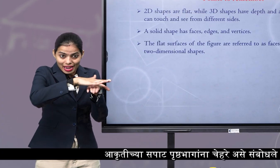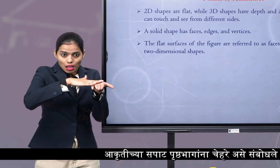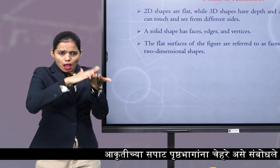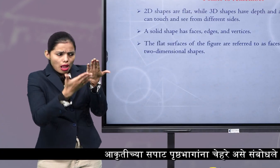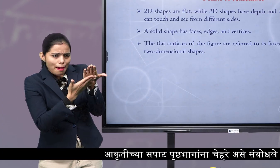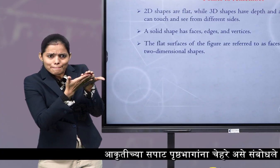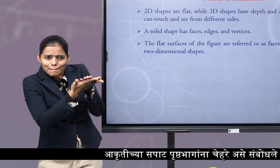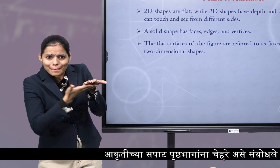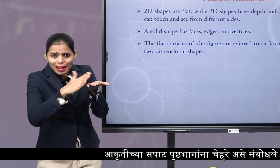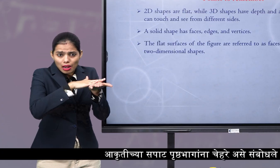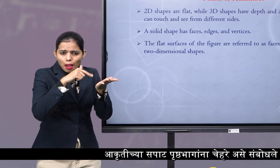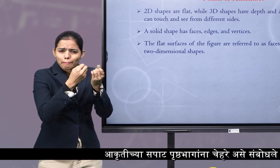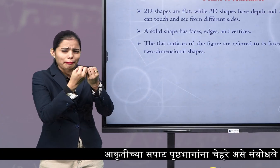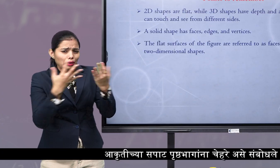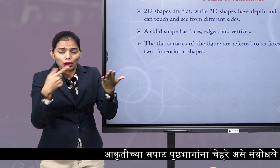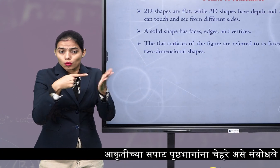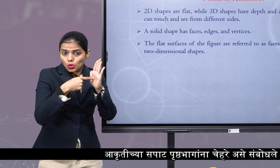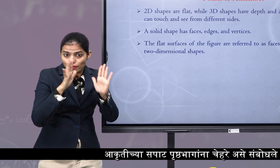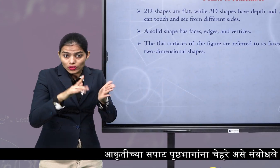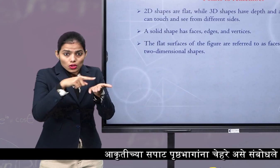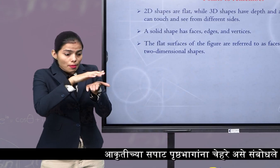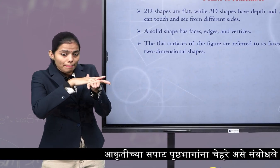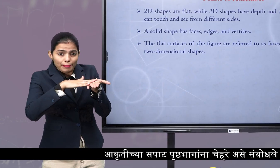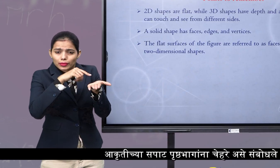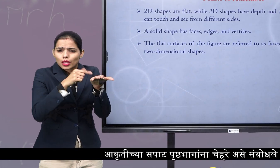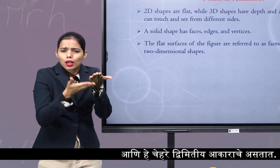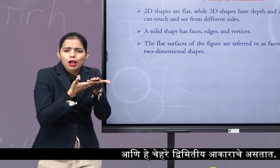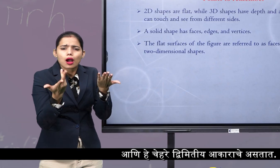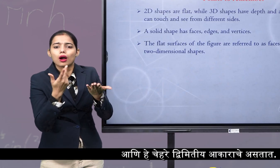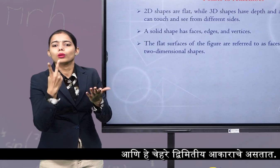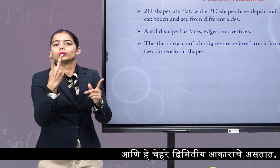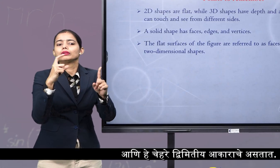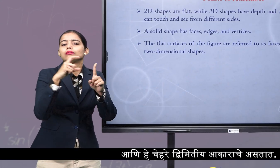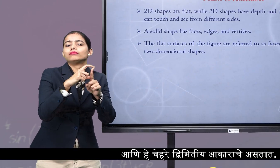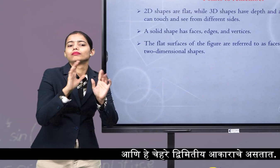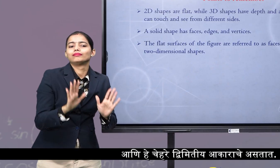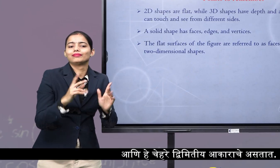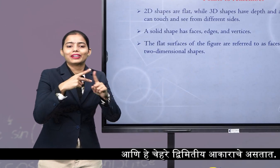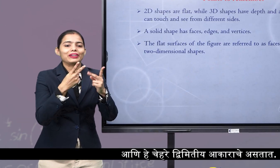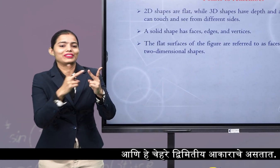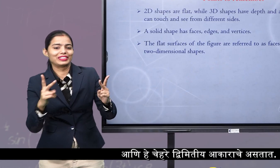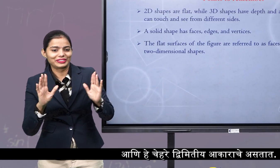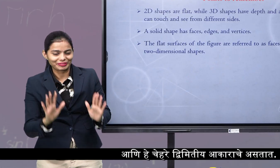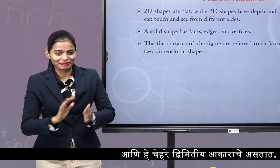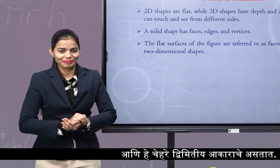आकृतीच्या सपाट पृष्ठभागांना चेहरे असे संबोधले जाते आणि हे चेहरे द्विमितीय आकाराचे असतात.